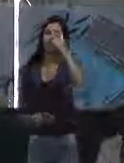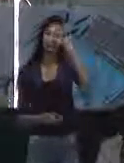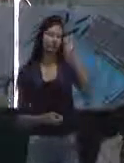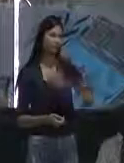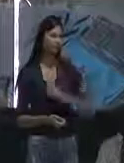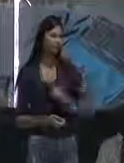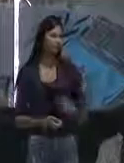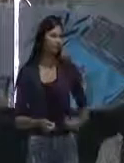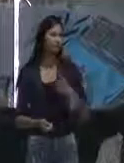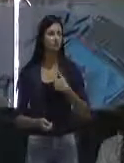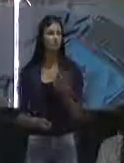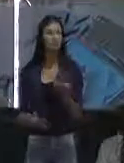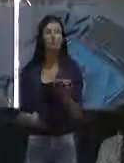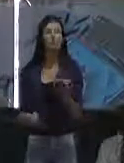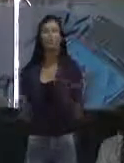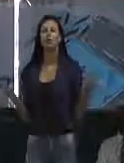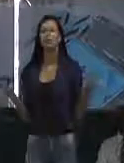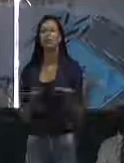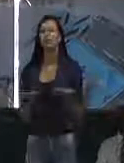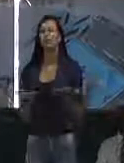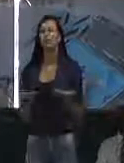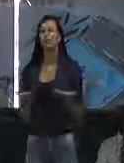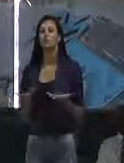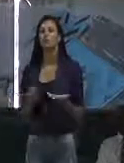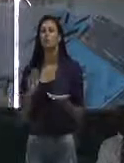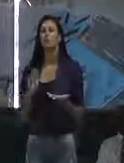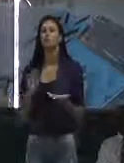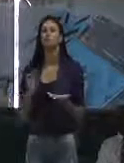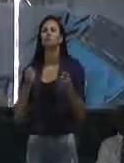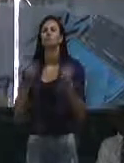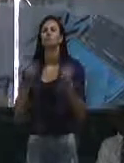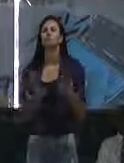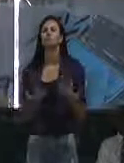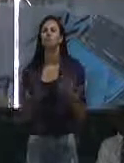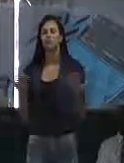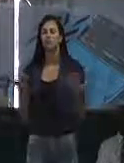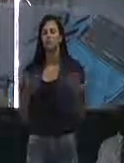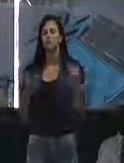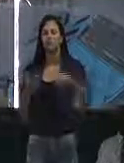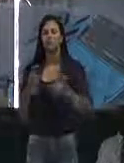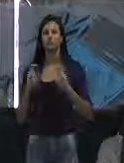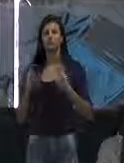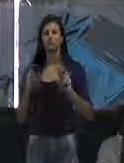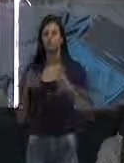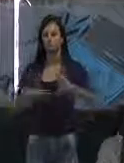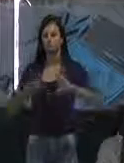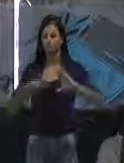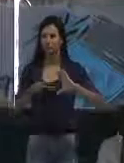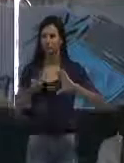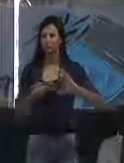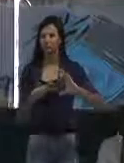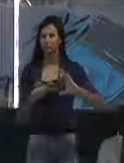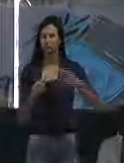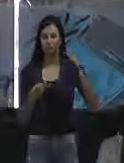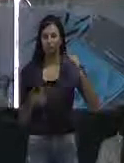eu quero, nesse momento, dizer a essa casa de que esse